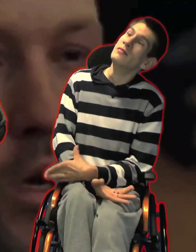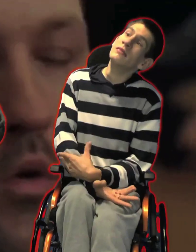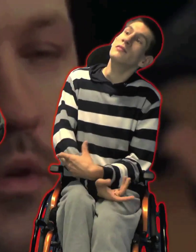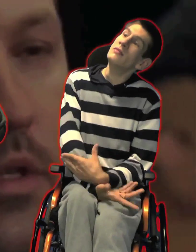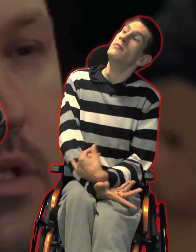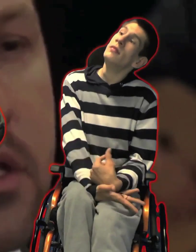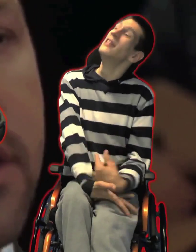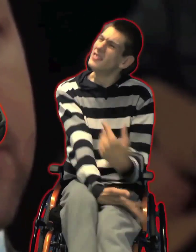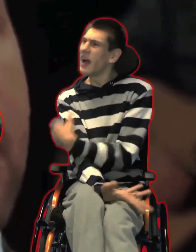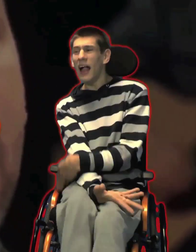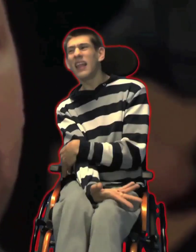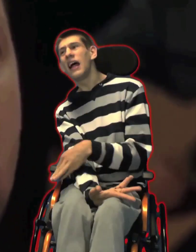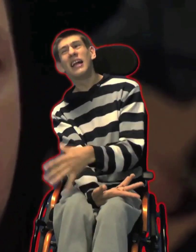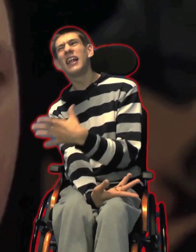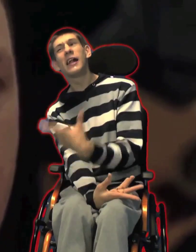wichtig.